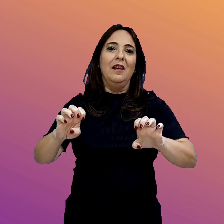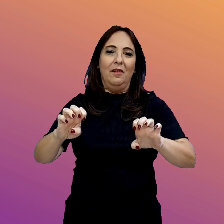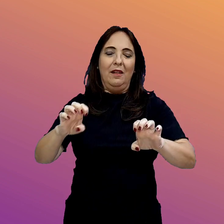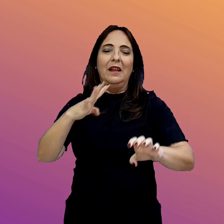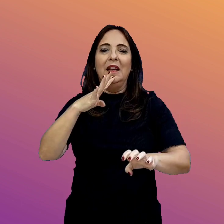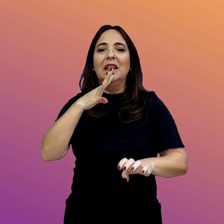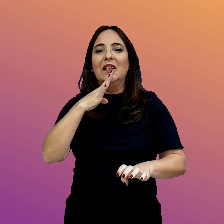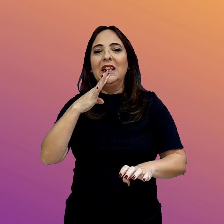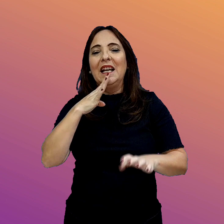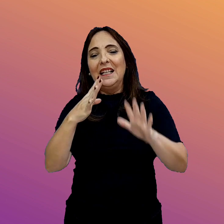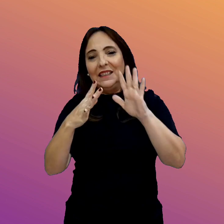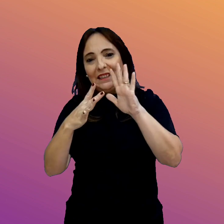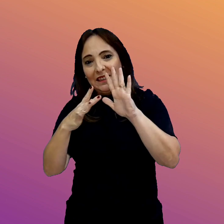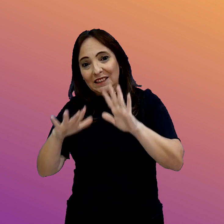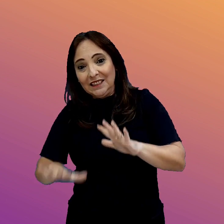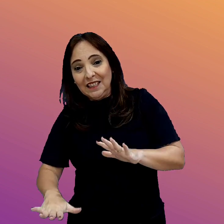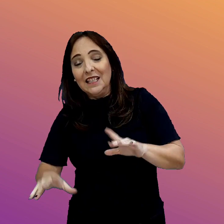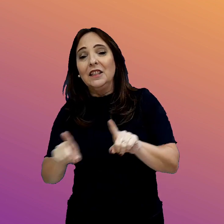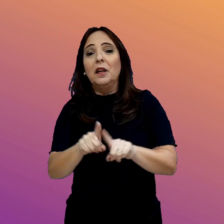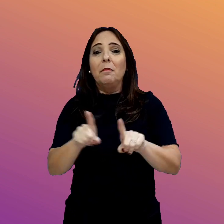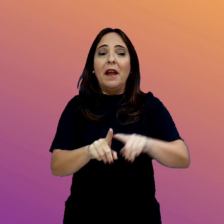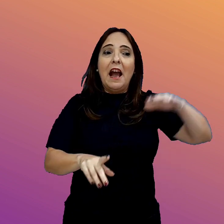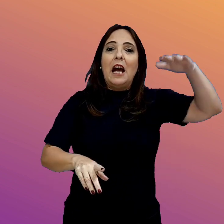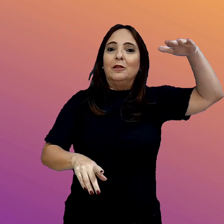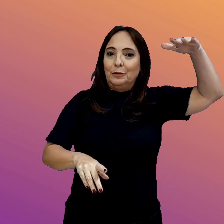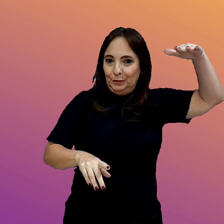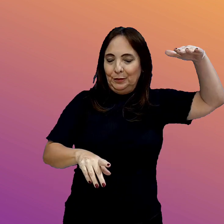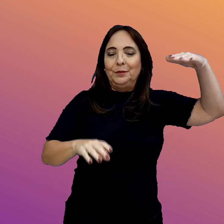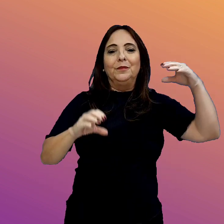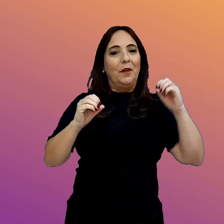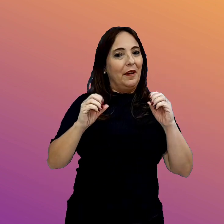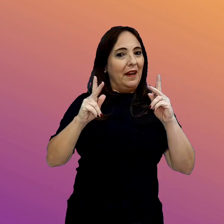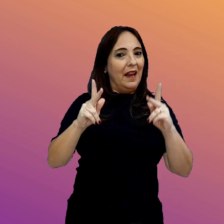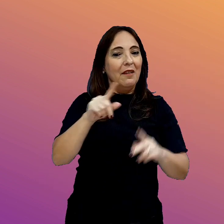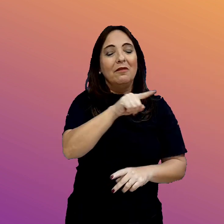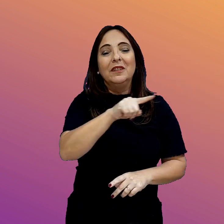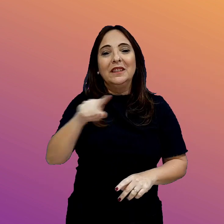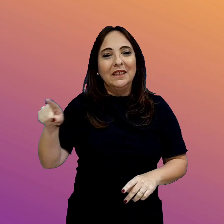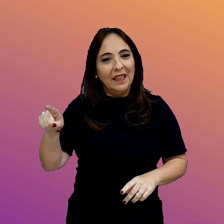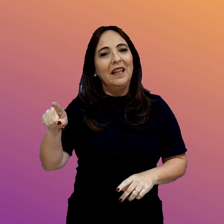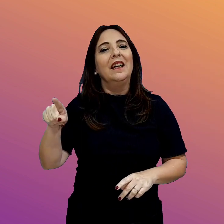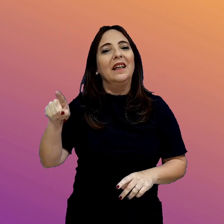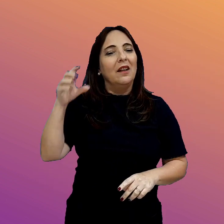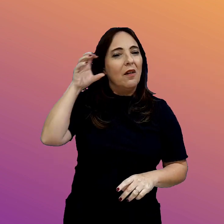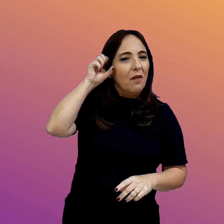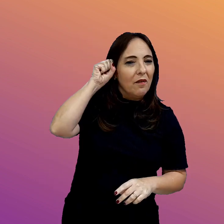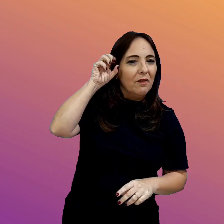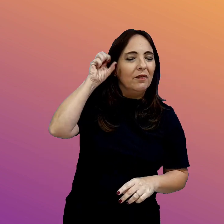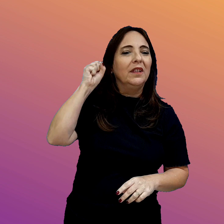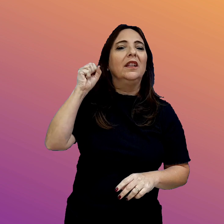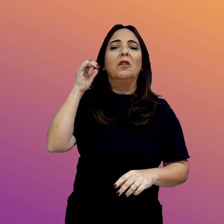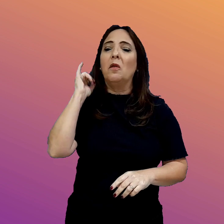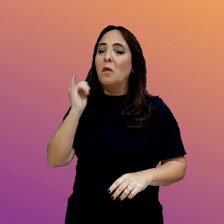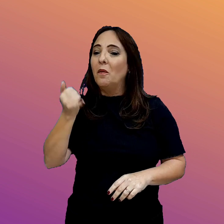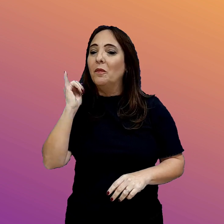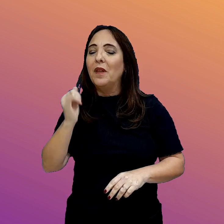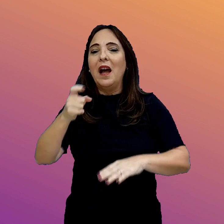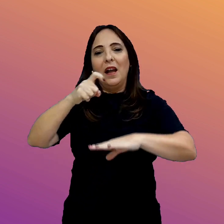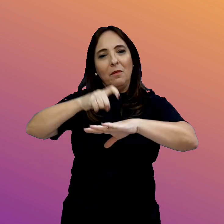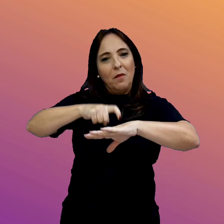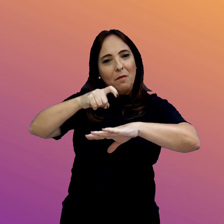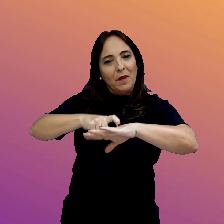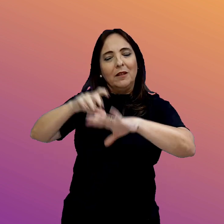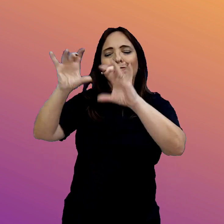privilégio muito grande a gente estar aqui conversando com você, você que está ouvindo a gente quer te contar que esse momento está sendo